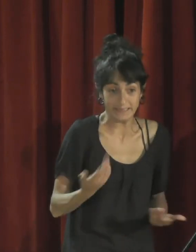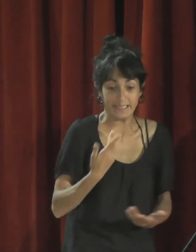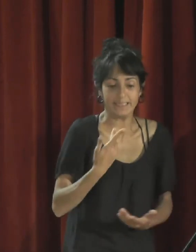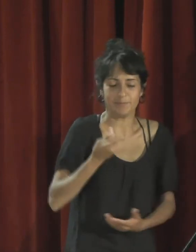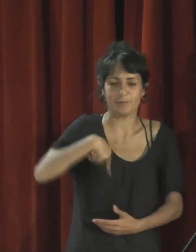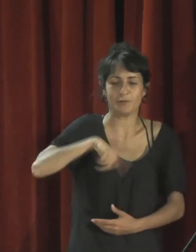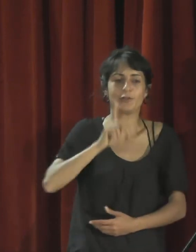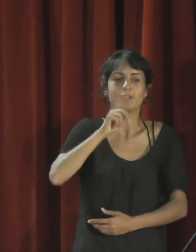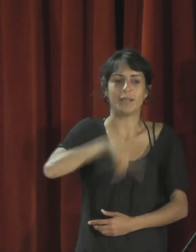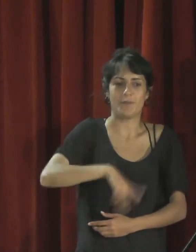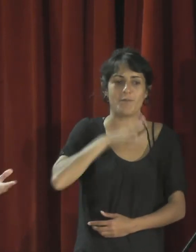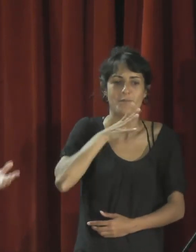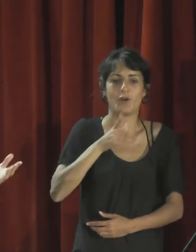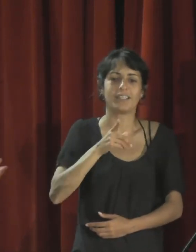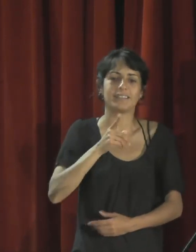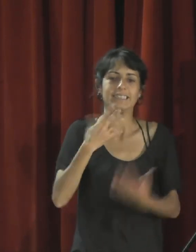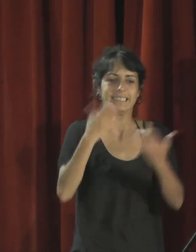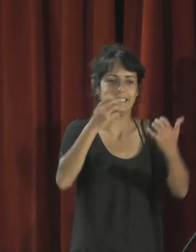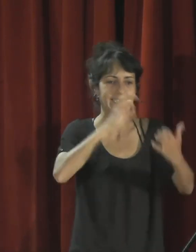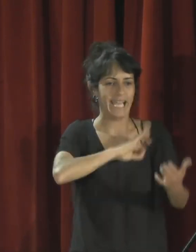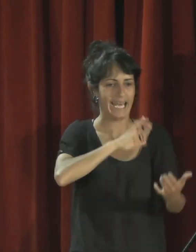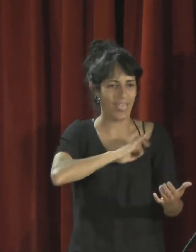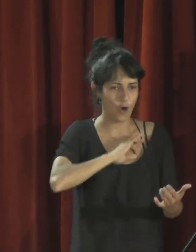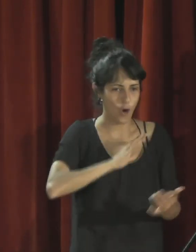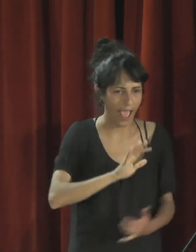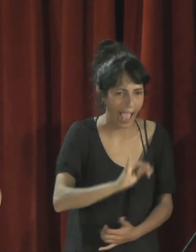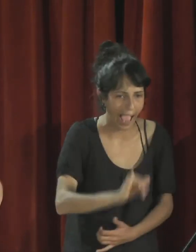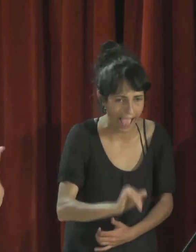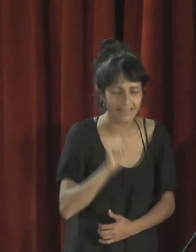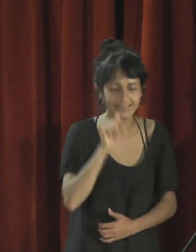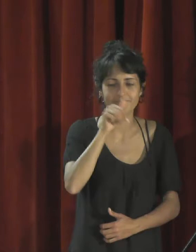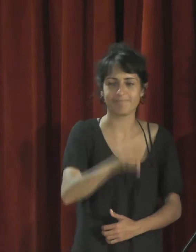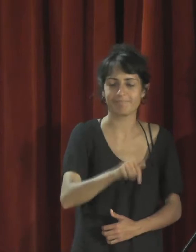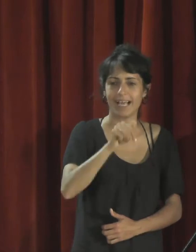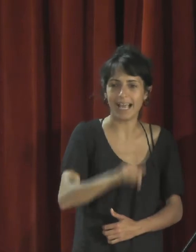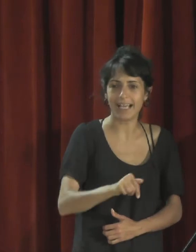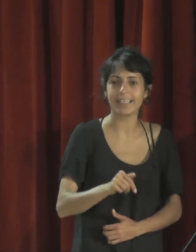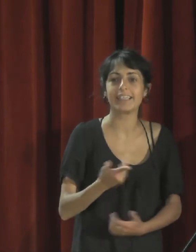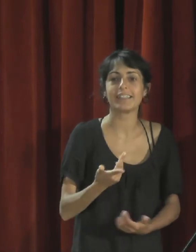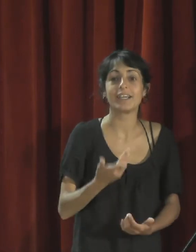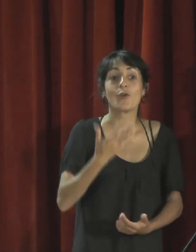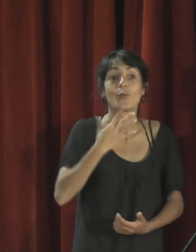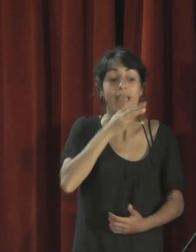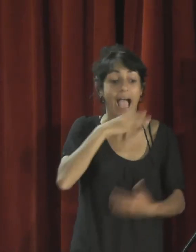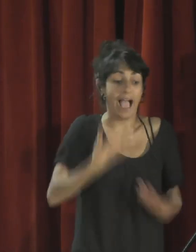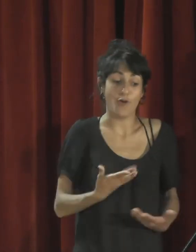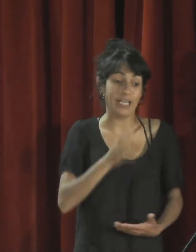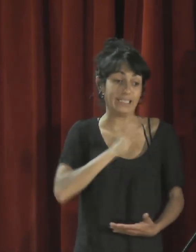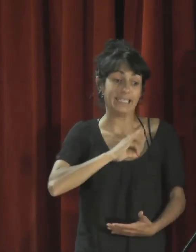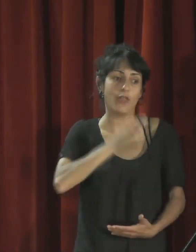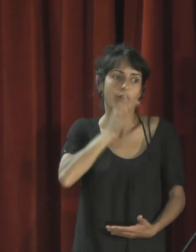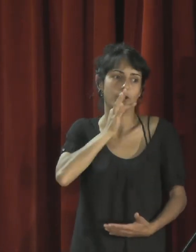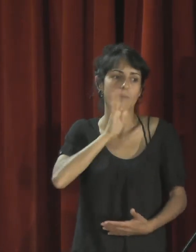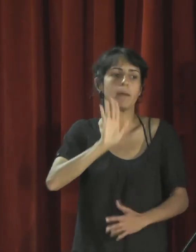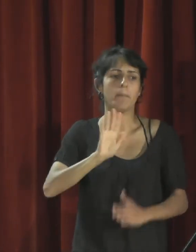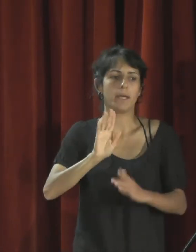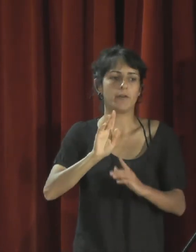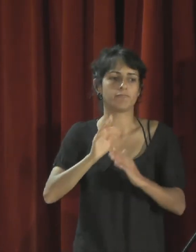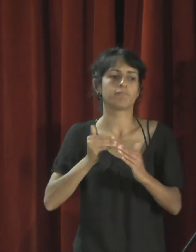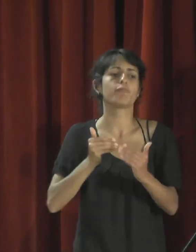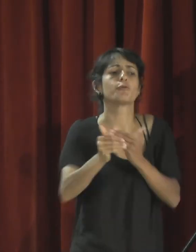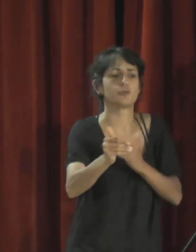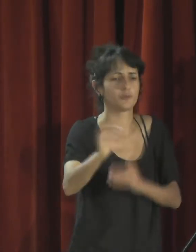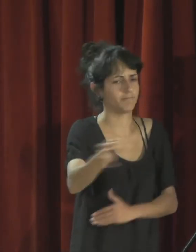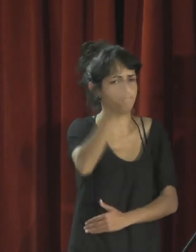da nosa historia. Quizáis desta non vai, Carmen, pero seguramente para a próxima irá, eso sí que será para poñernos